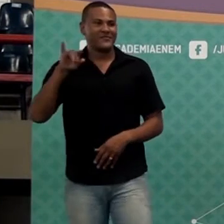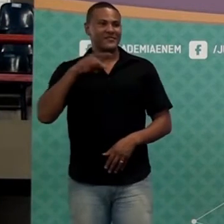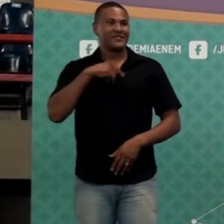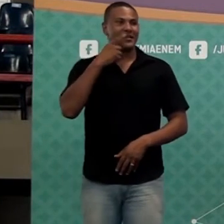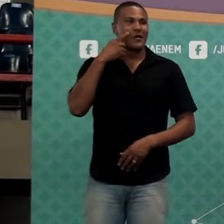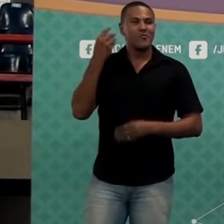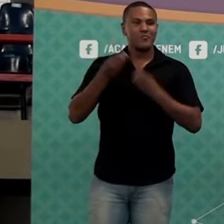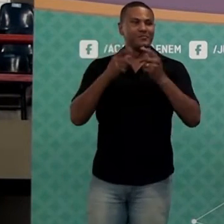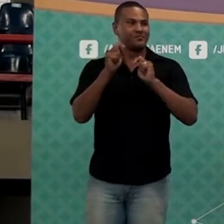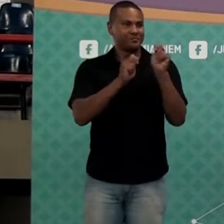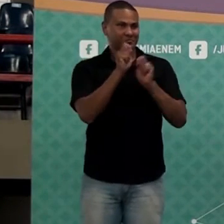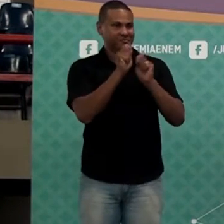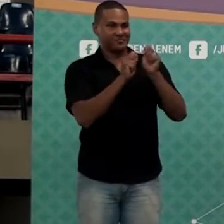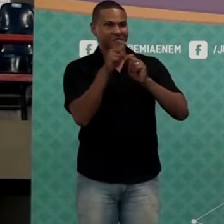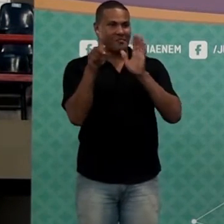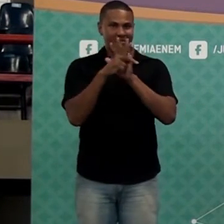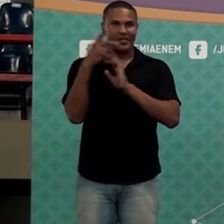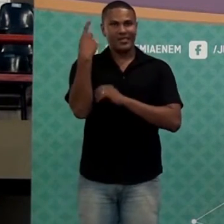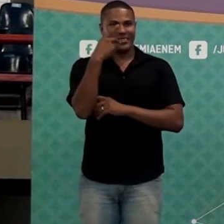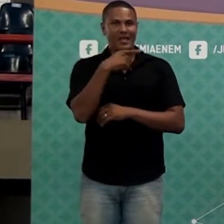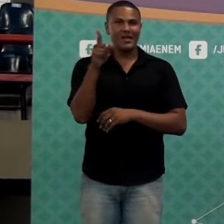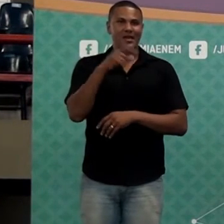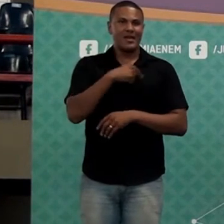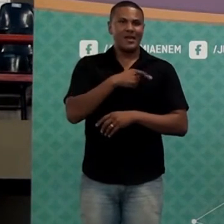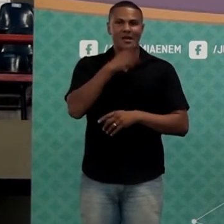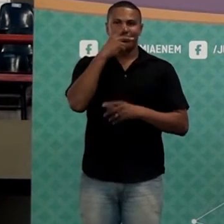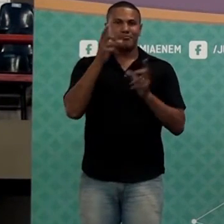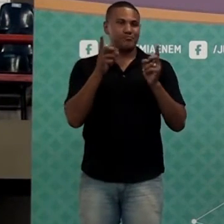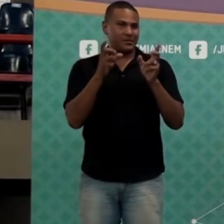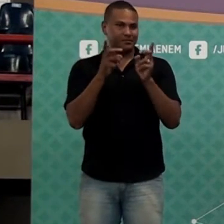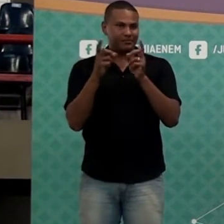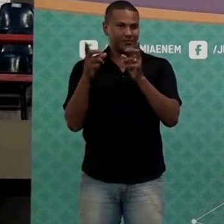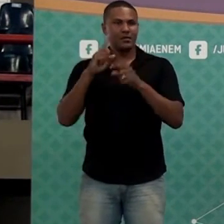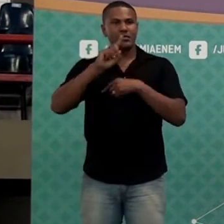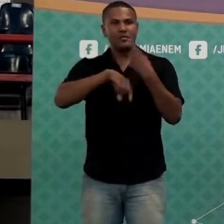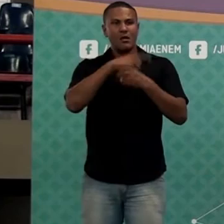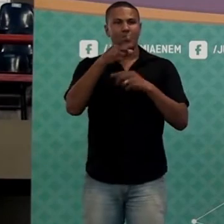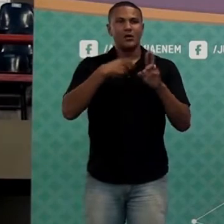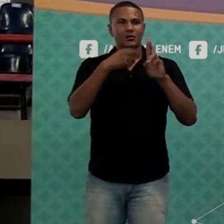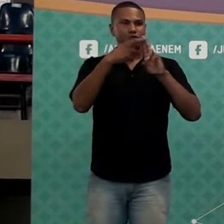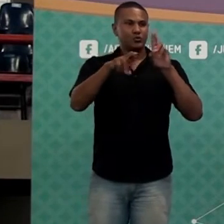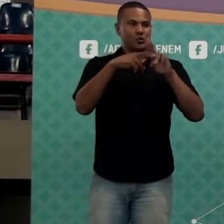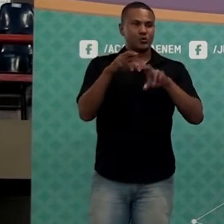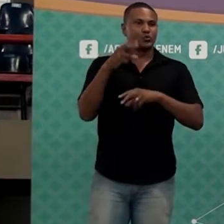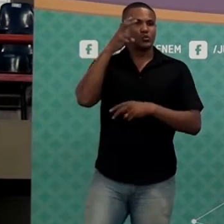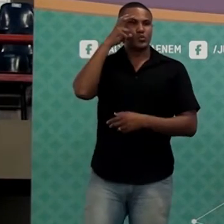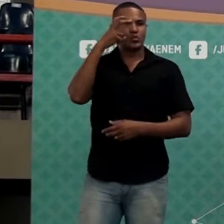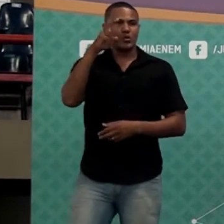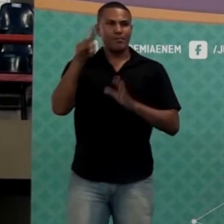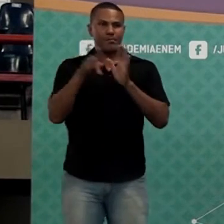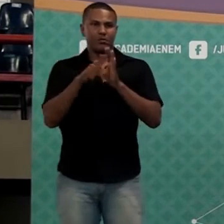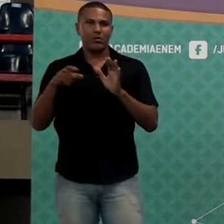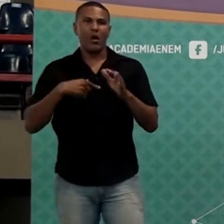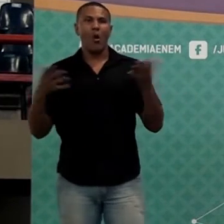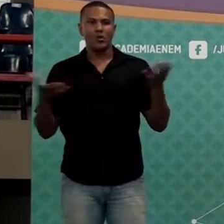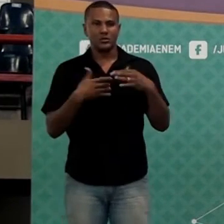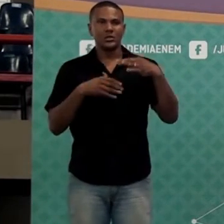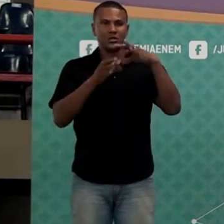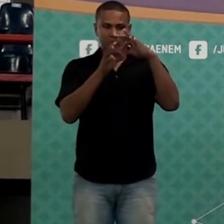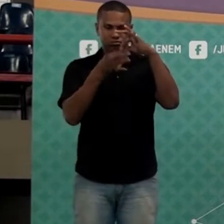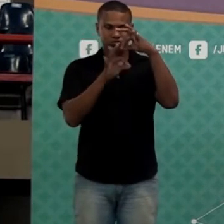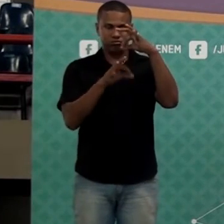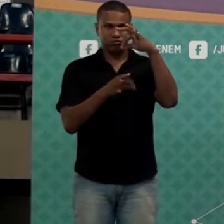dele, que é o mercantilismo. E aí a gente vai para os impactos religiosos e culturais, tá? Aula de hoje bem longa, tá?